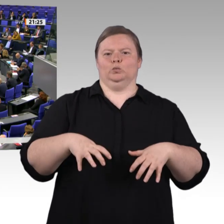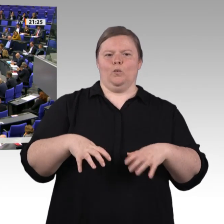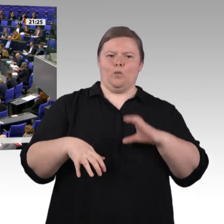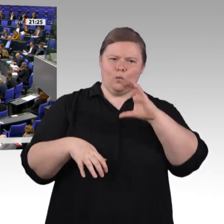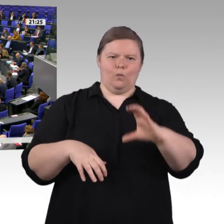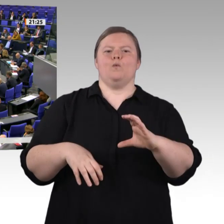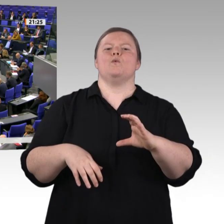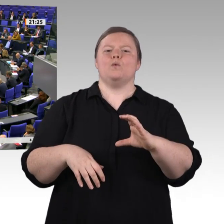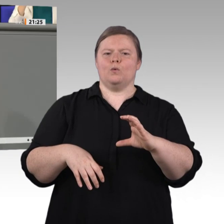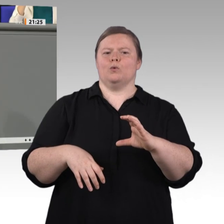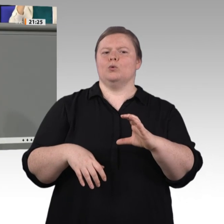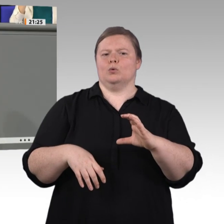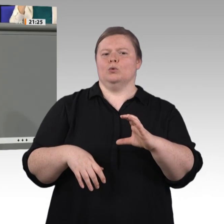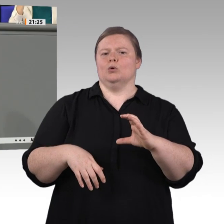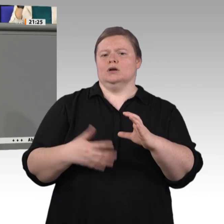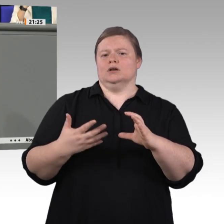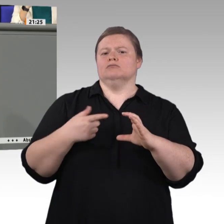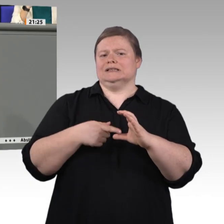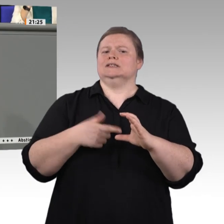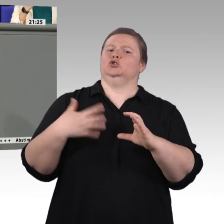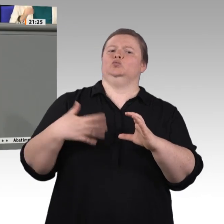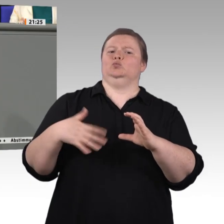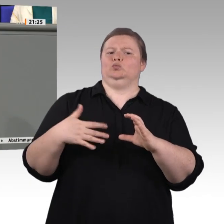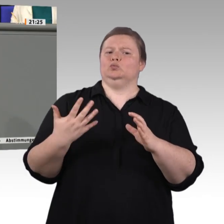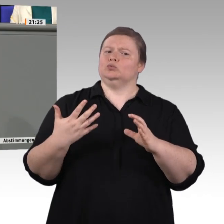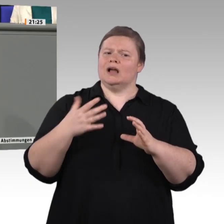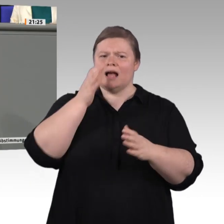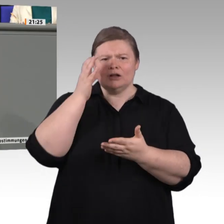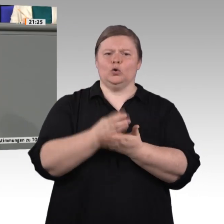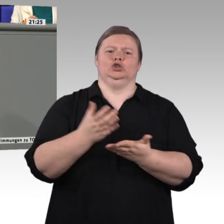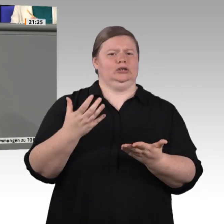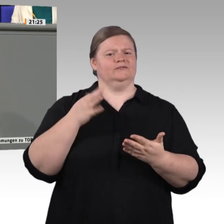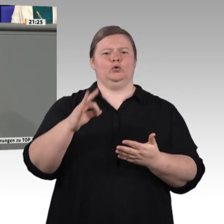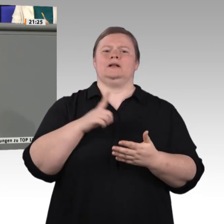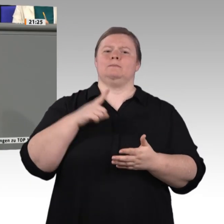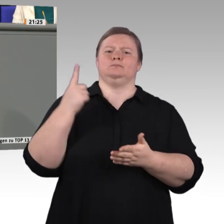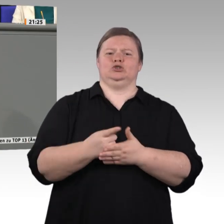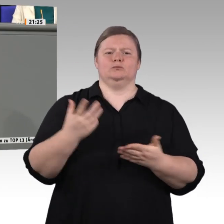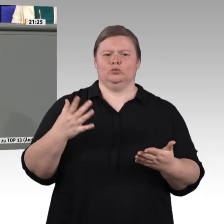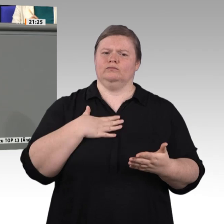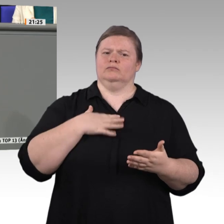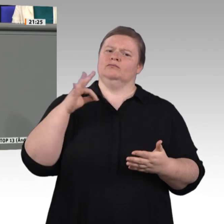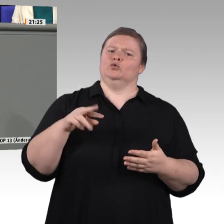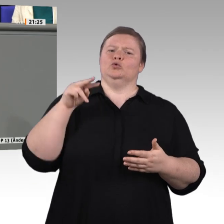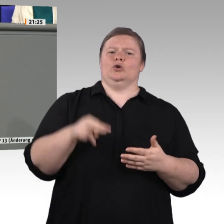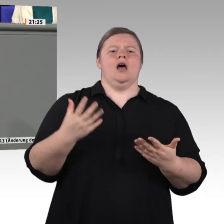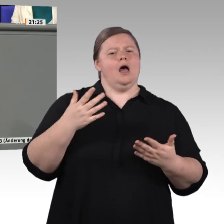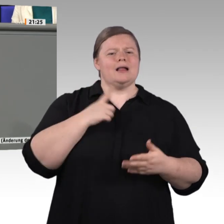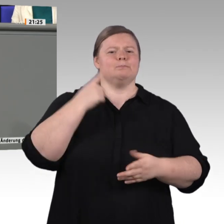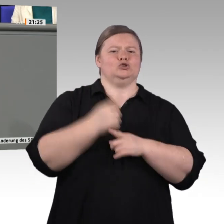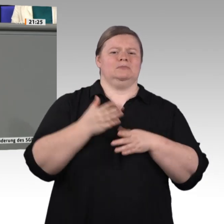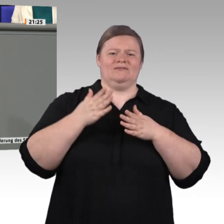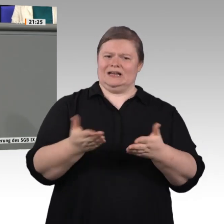nehmen wir die Reformstufe, es wurde mehrfach gesagt, zur Umsetzung des Bundesteilhabegesetzes auf. Eine der größten